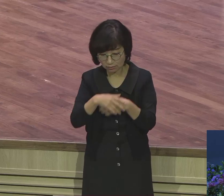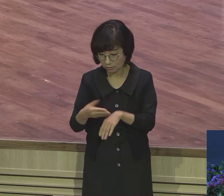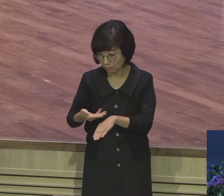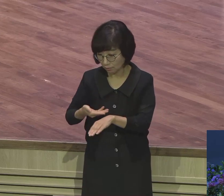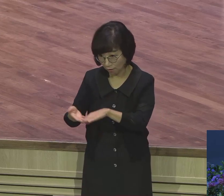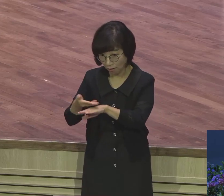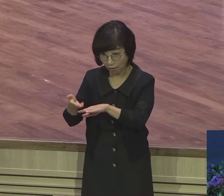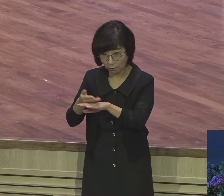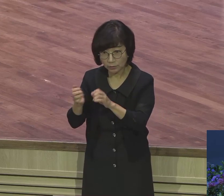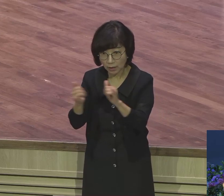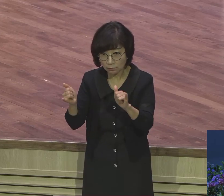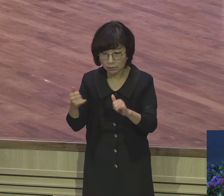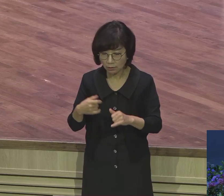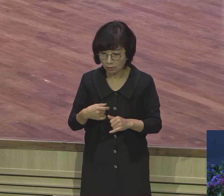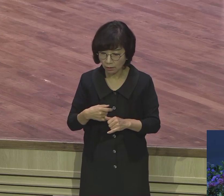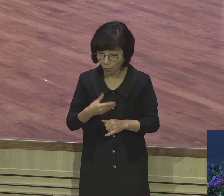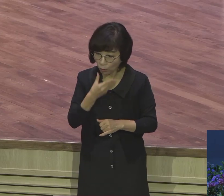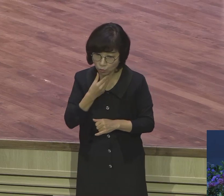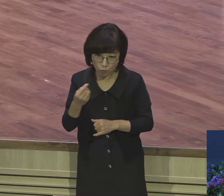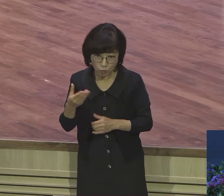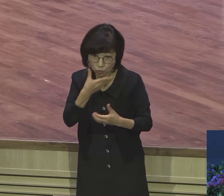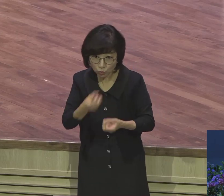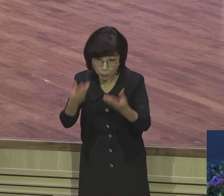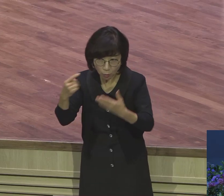축복 빌어준다 이 사람들 변화가 되더라는 거예요.